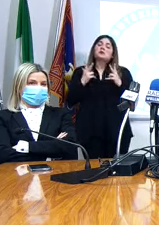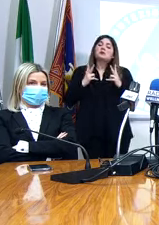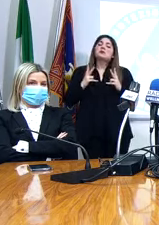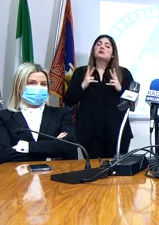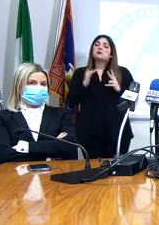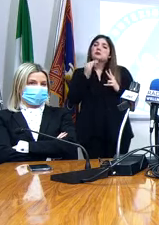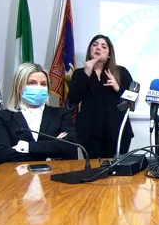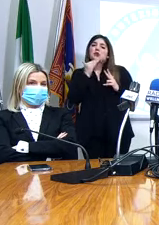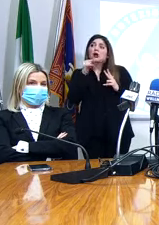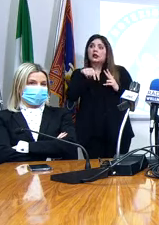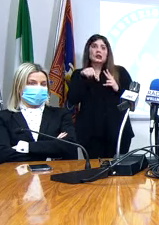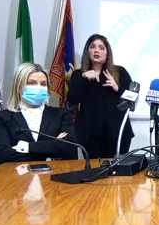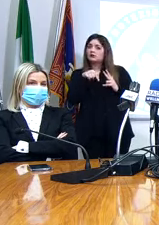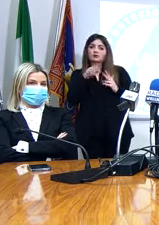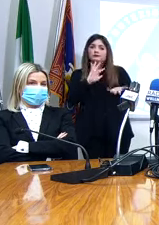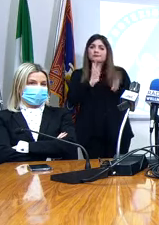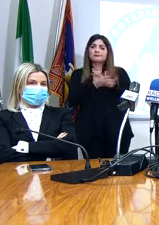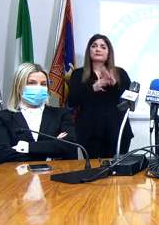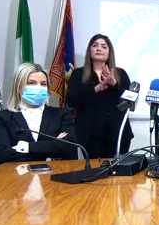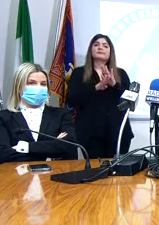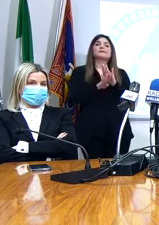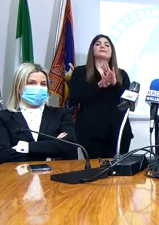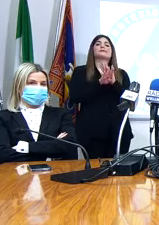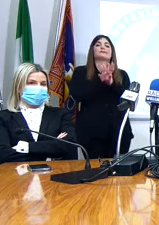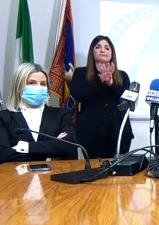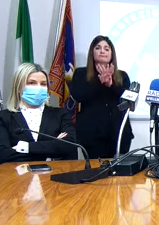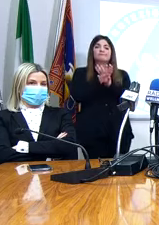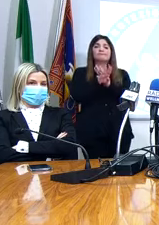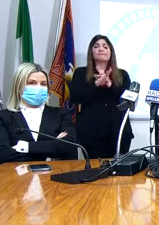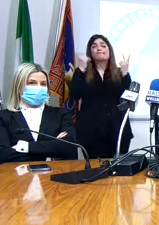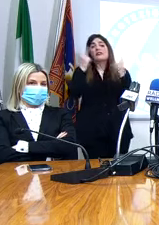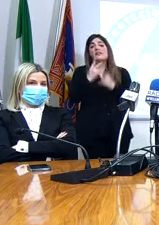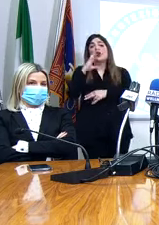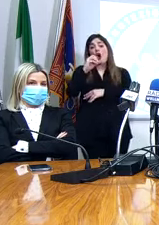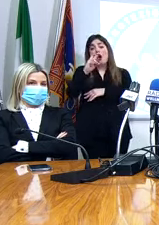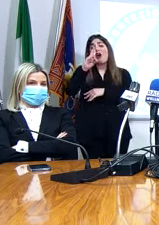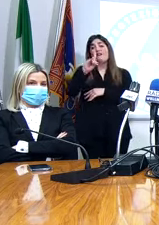Perché, come si dice, col Covid ogni giorno ha la sua pena.